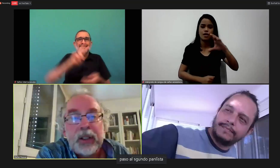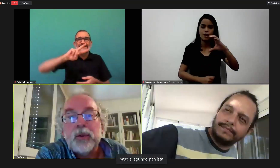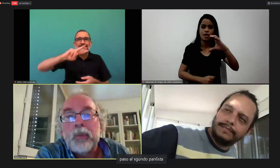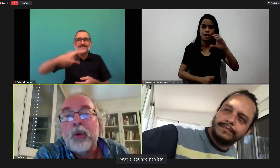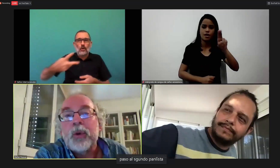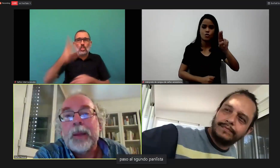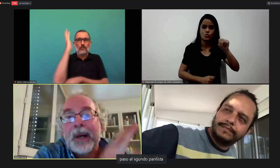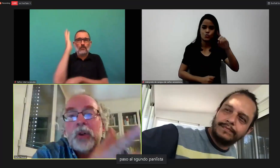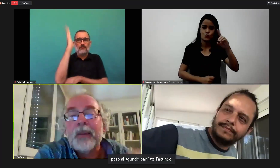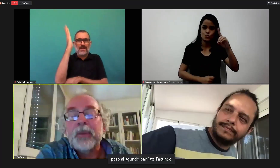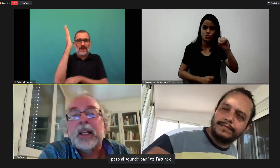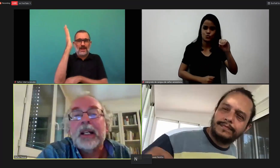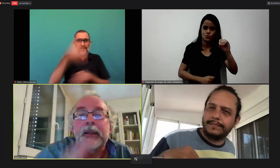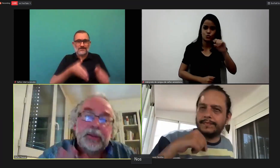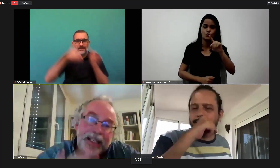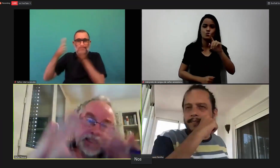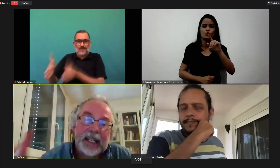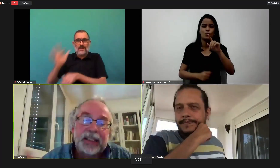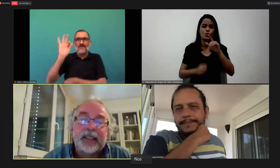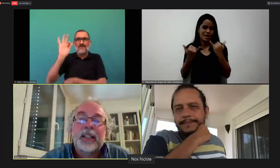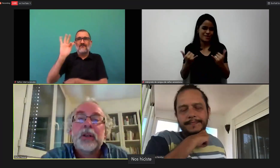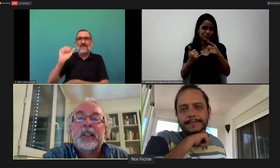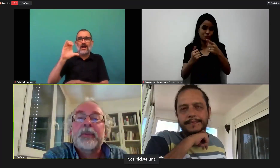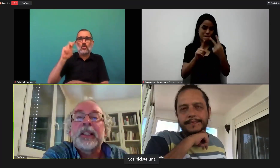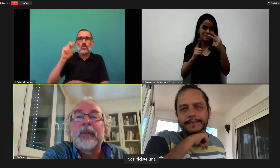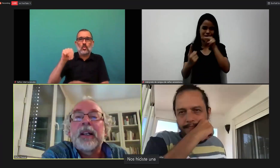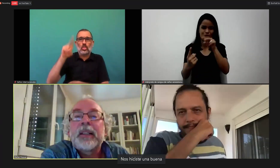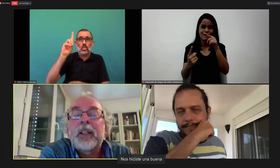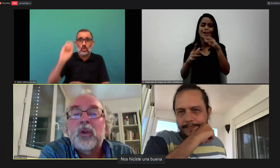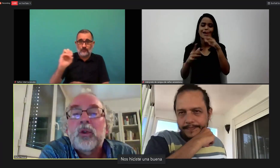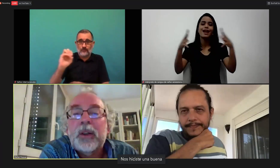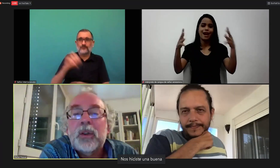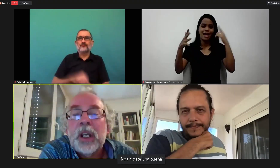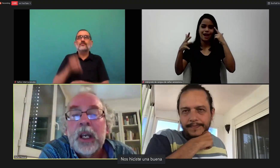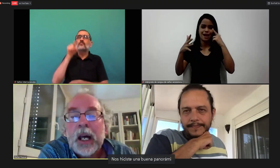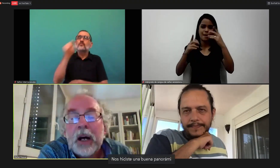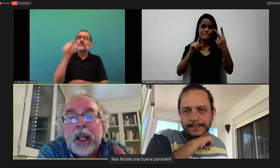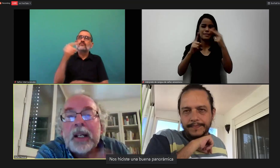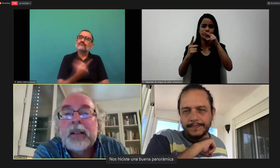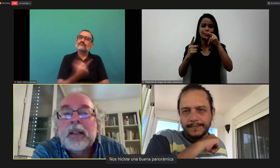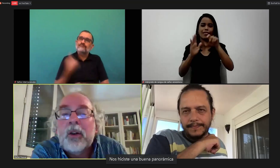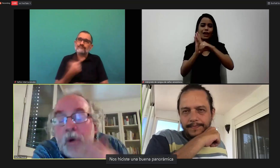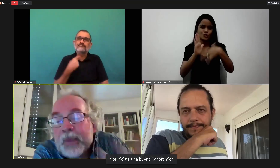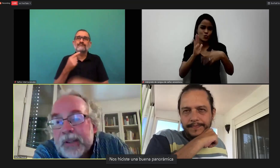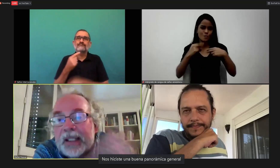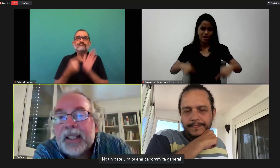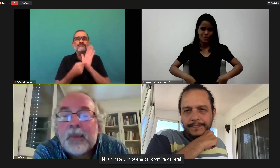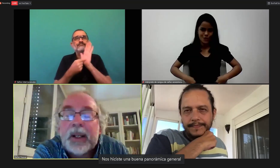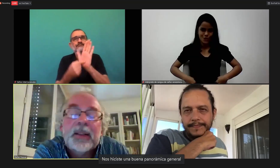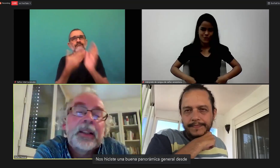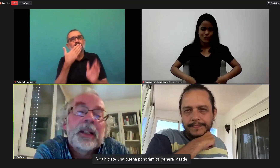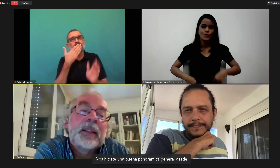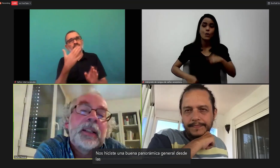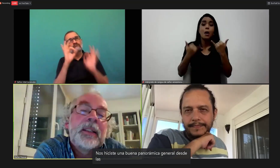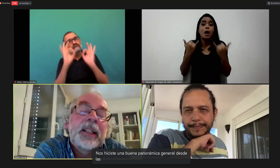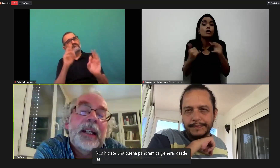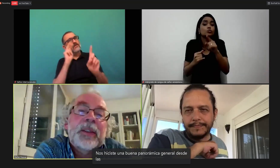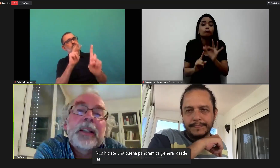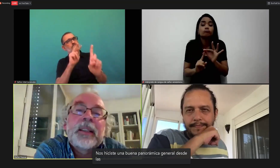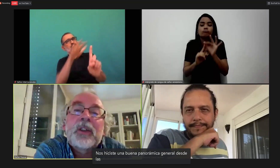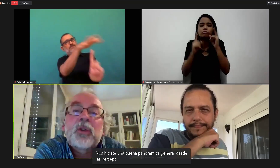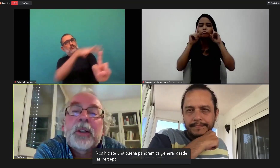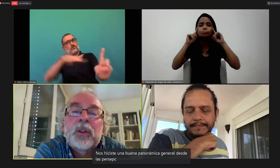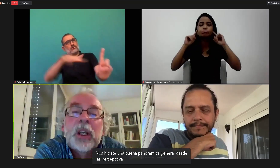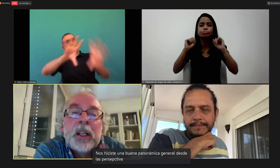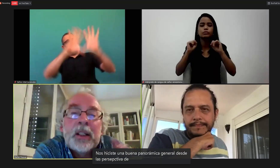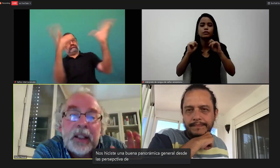nos hiciste una muy buena panorámica general desde una perspectiva de derechos humanos. Ahora, como especialista además en